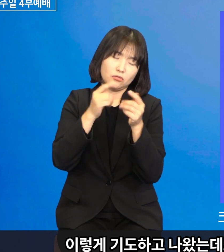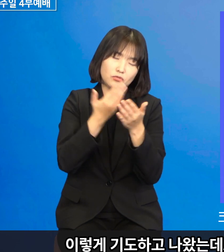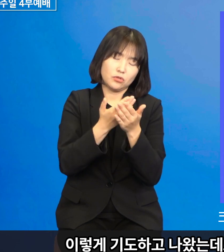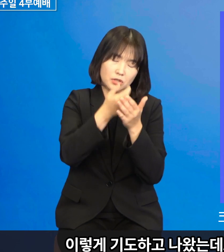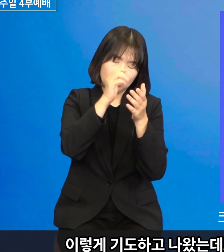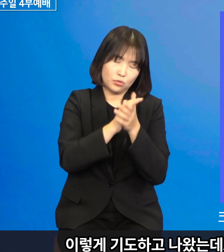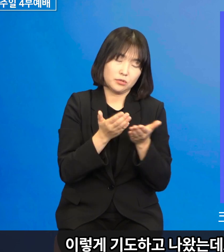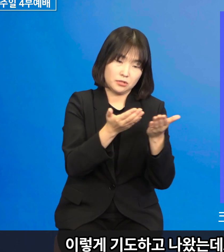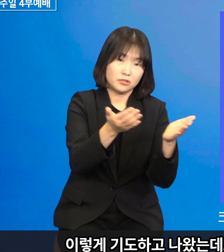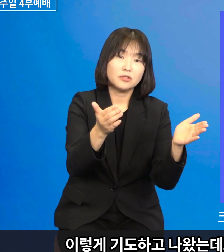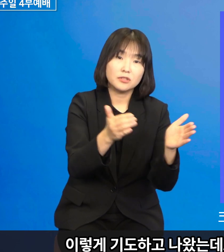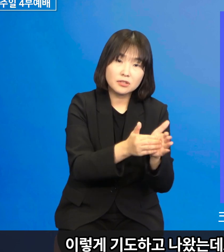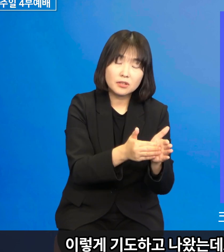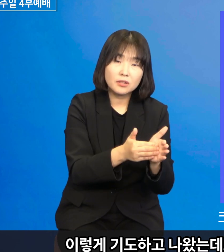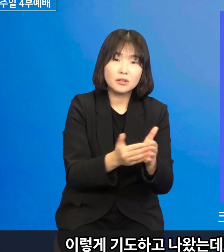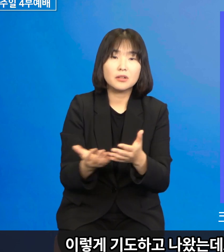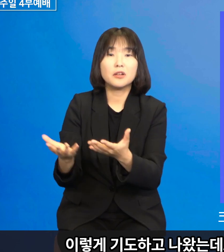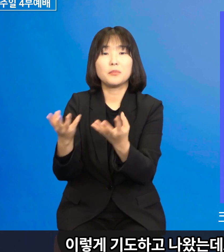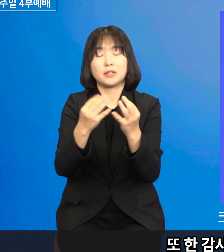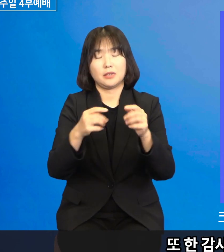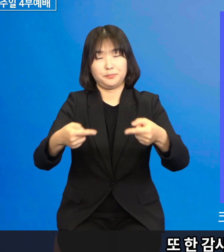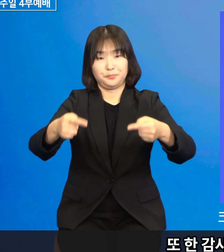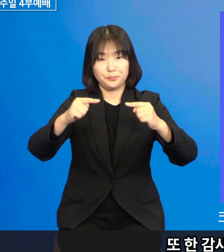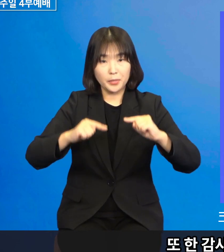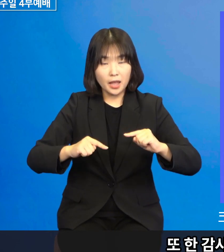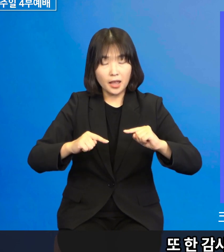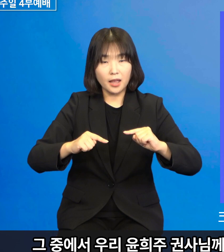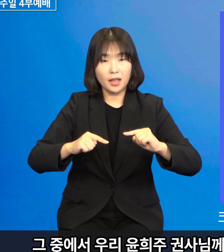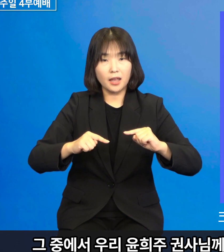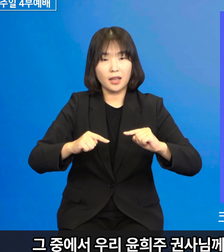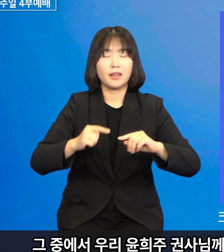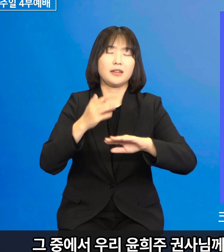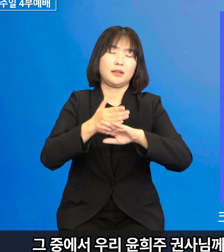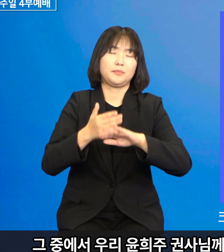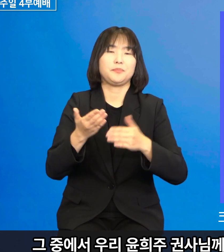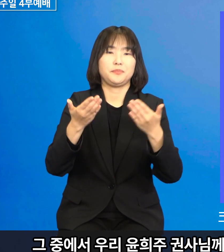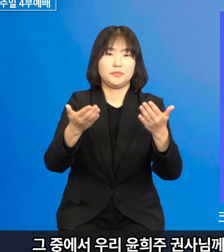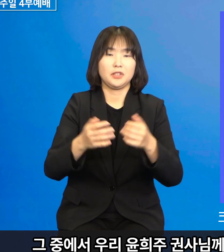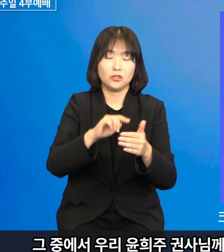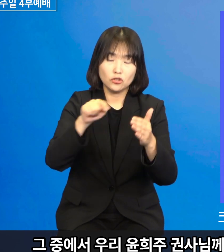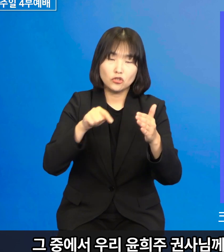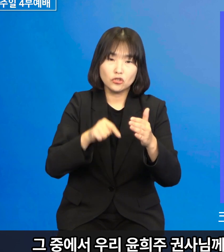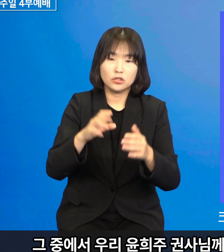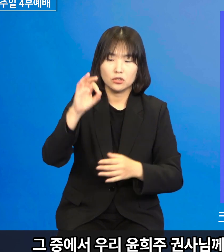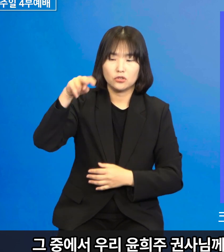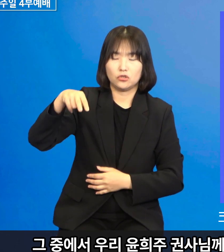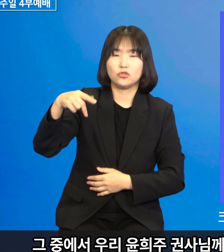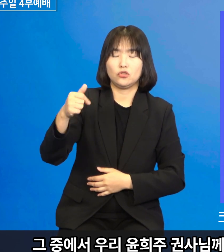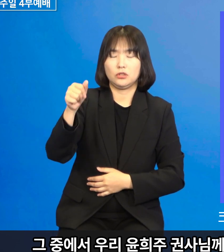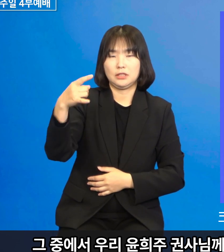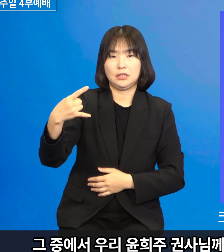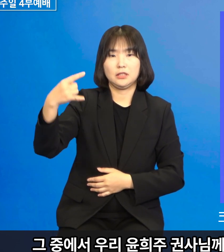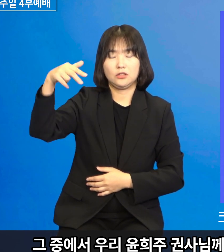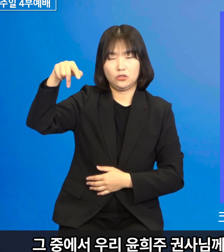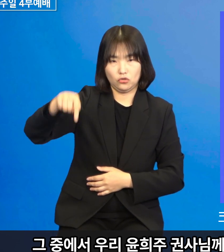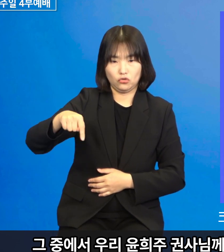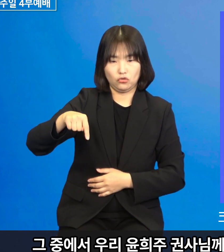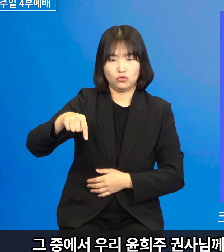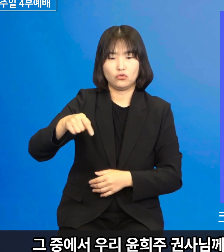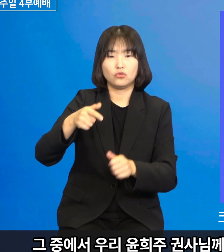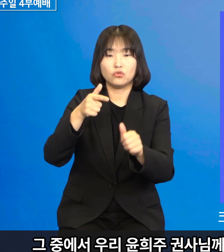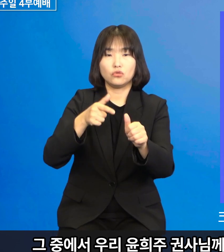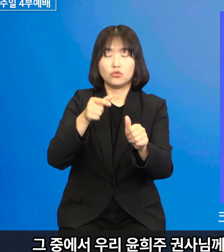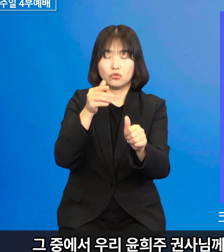기도하고 나왔는데요, 많은 분들이 참여해 주셨고 또한 감사를 드립니다. 그 중에서 우리 윤희주 권사님께서 우리 교회 밖